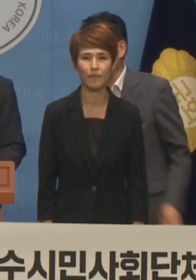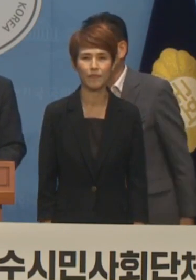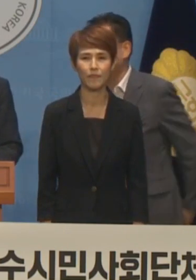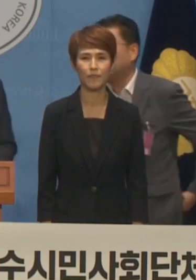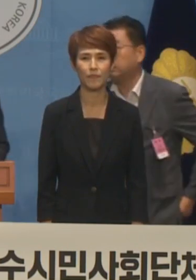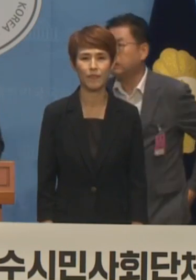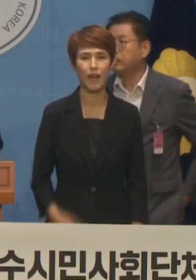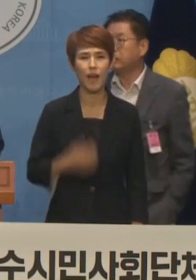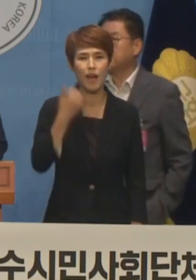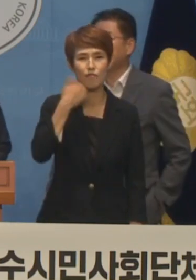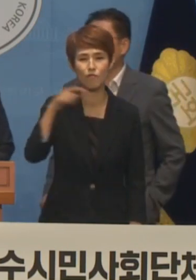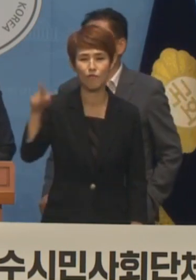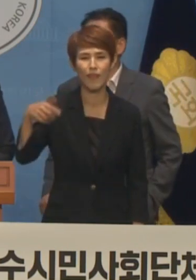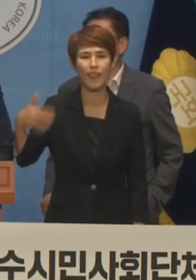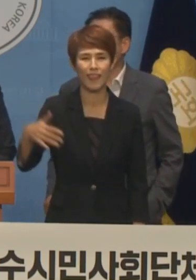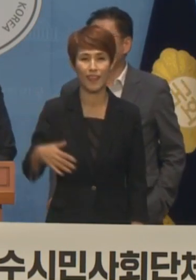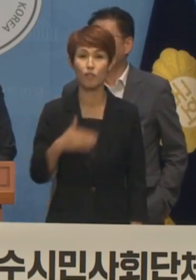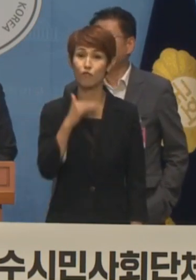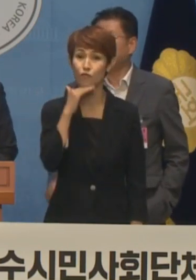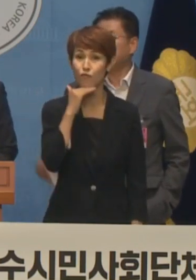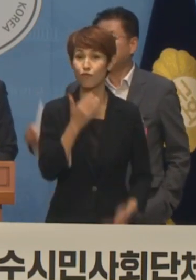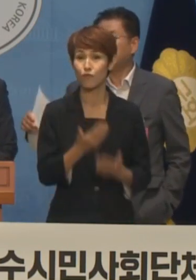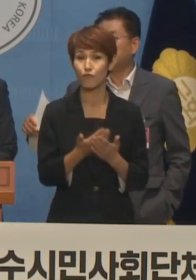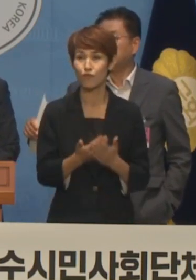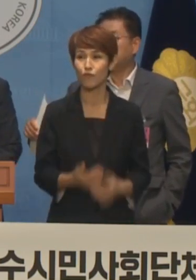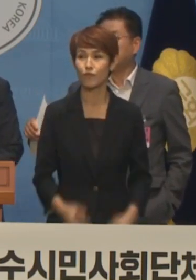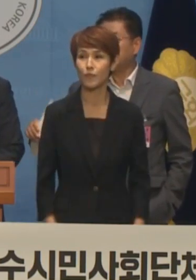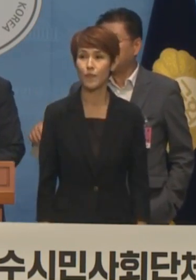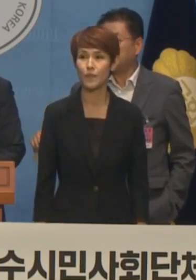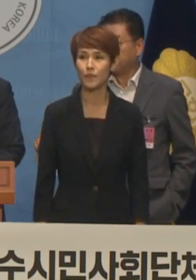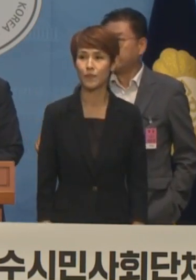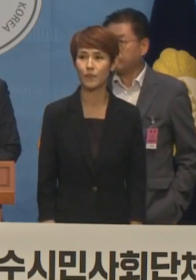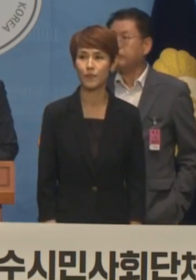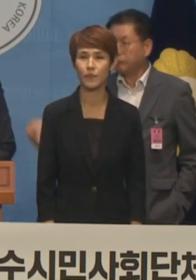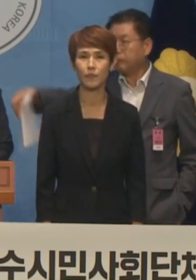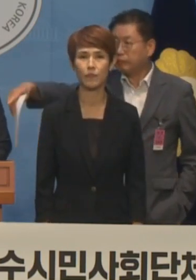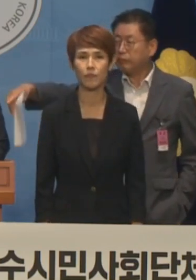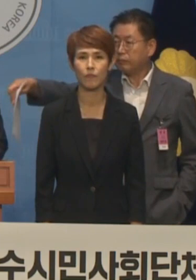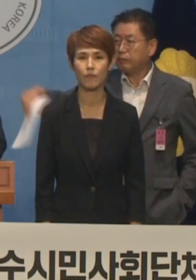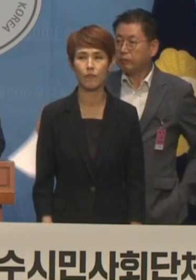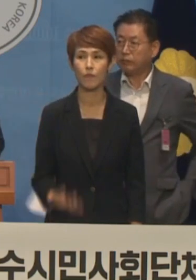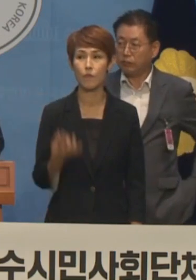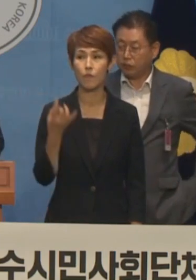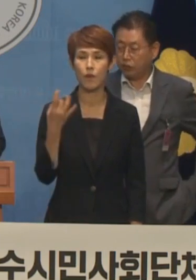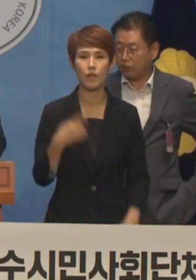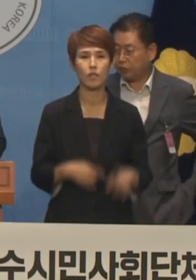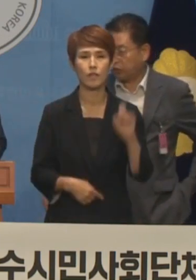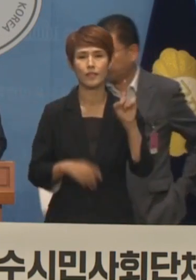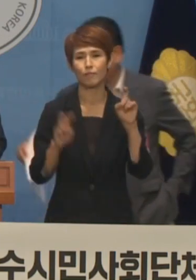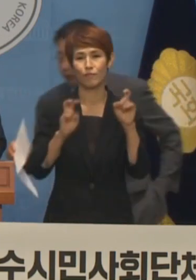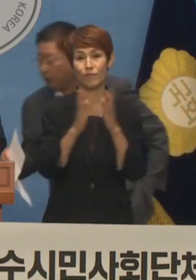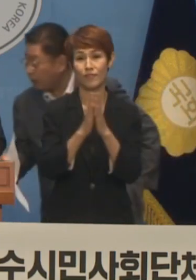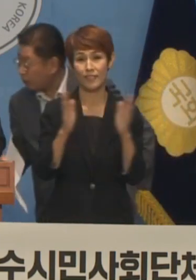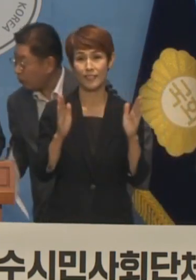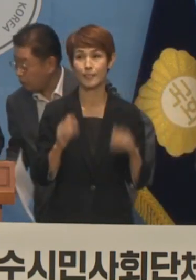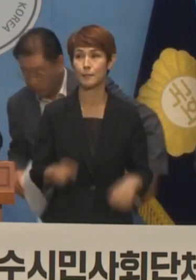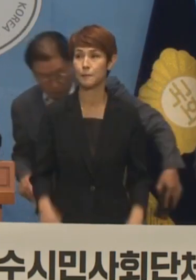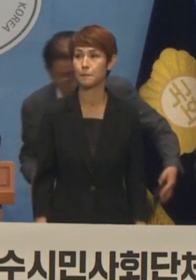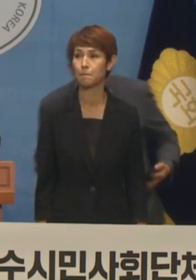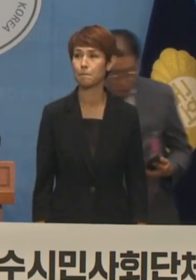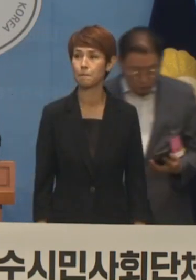오셔야 되구나. 네. 잠시만 기다리도록 하겠습니다. 저희가 11시 20분부터 되어 있어서. 네네.